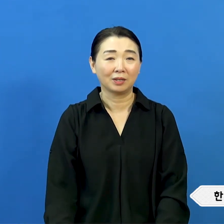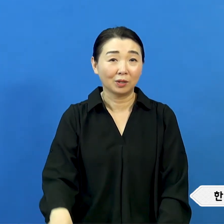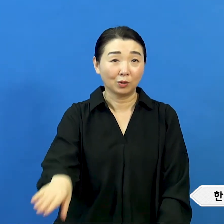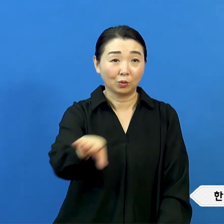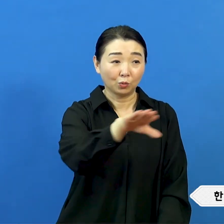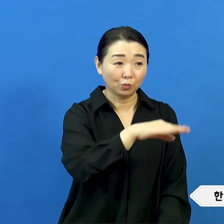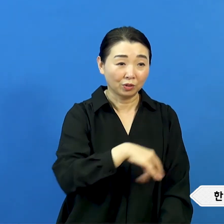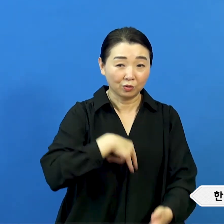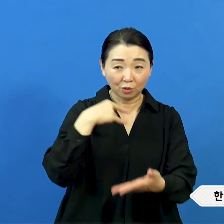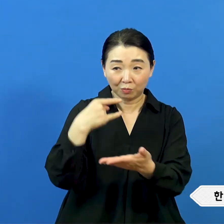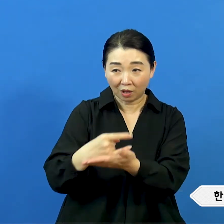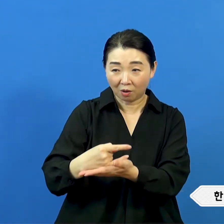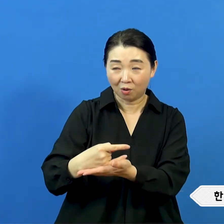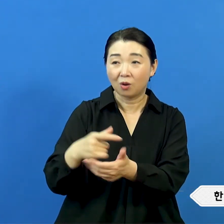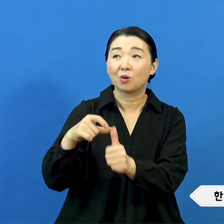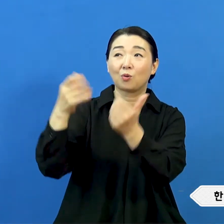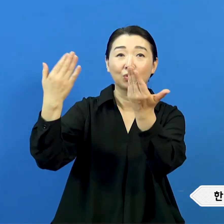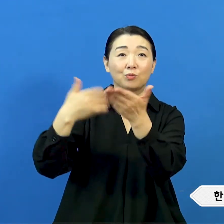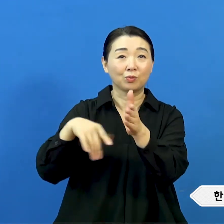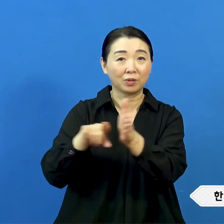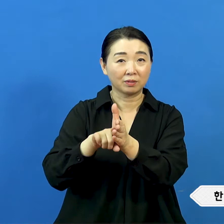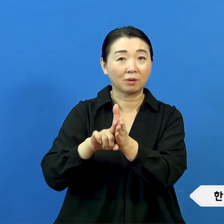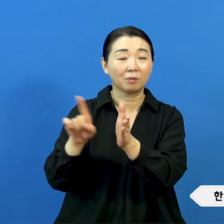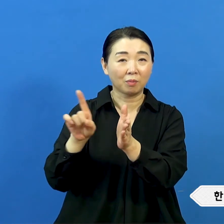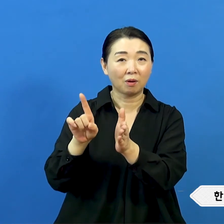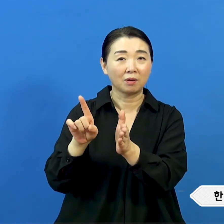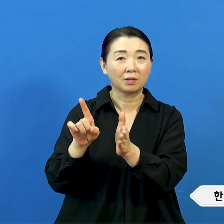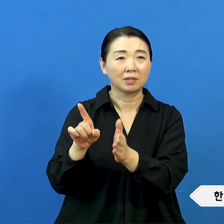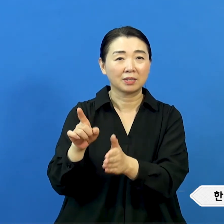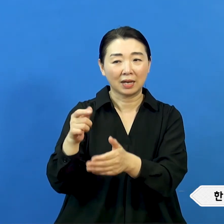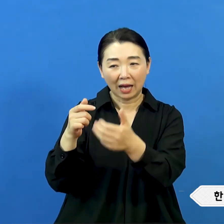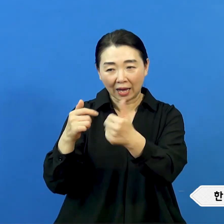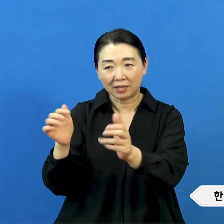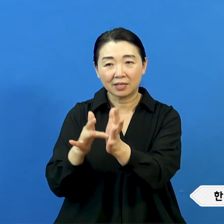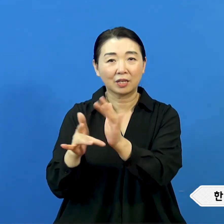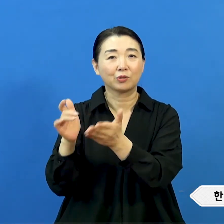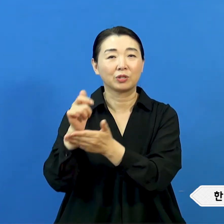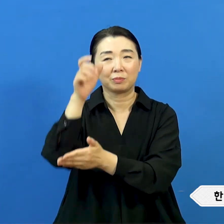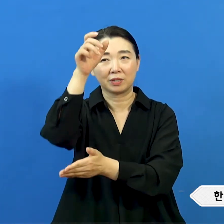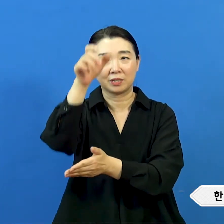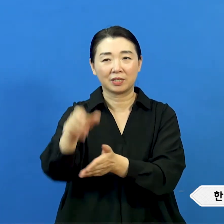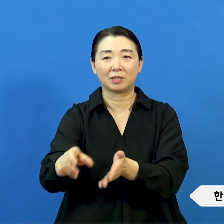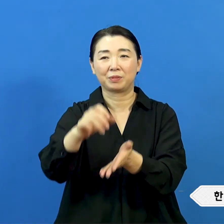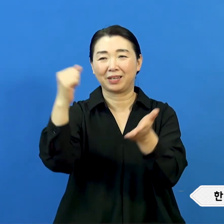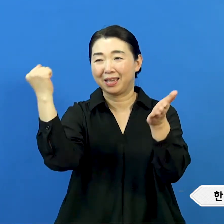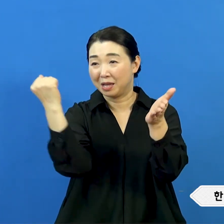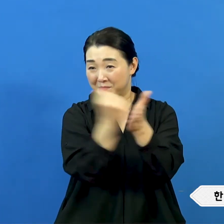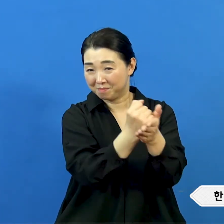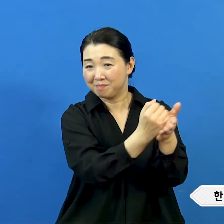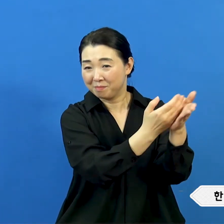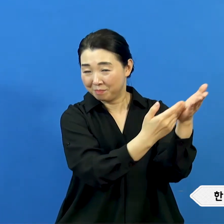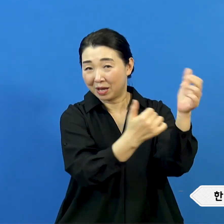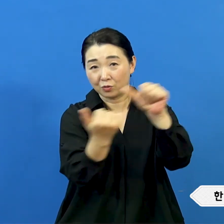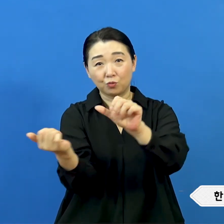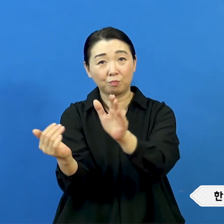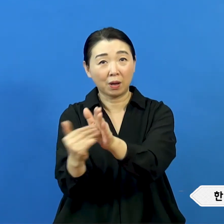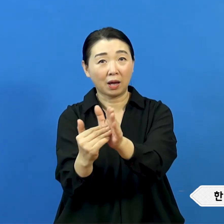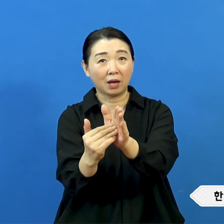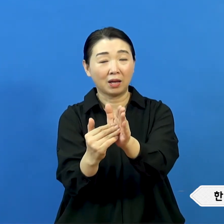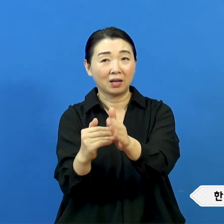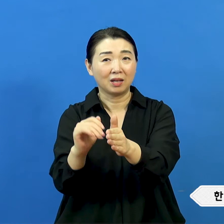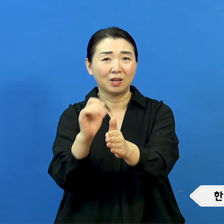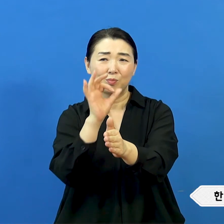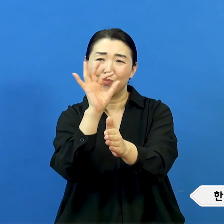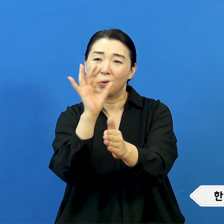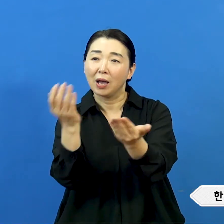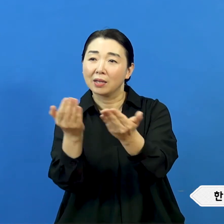우리를 의롭다고 구원해 주기 위해서 그 자기 아들 예수님을 십자가에서 피 흘려 돌아가시기까지 그 어려운